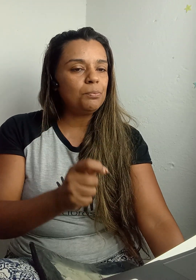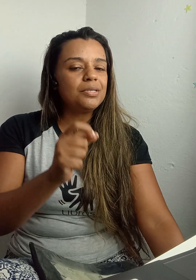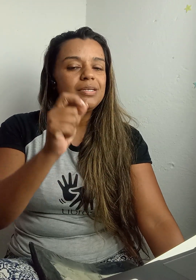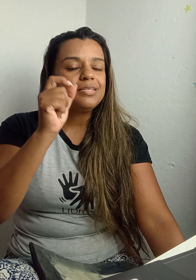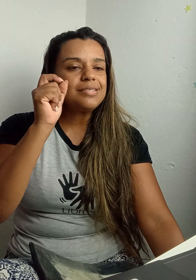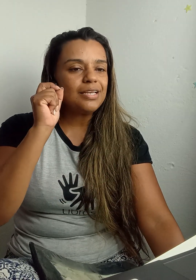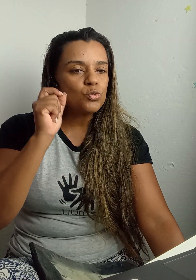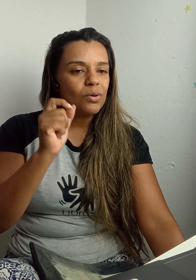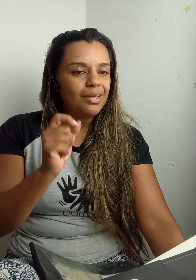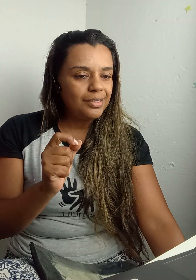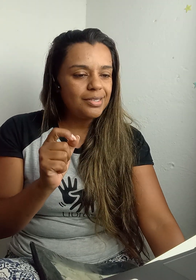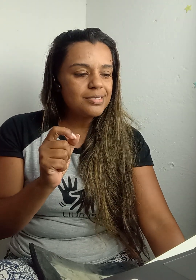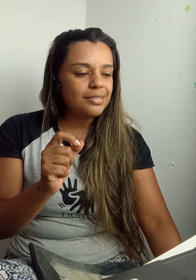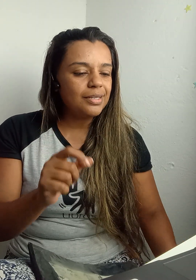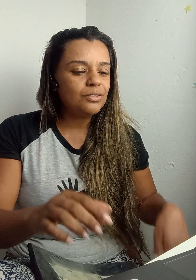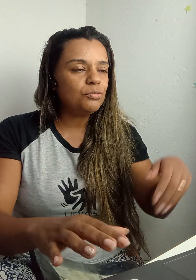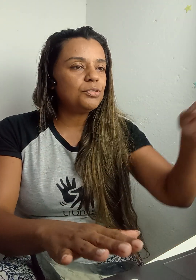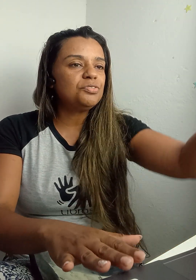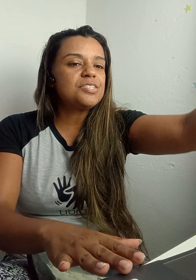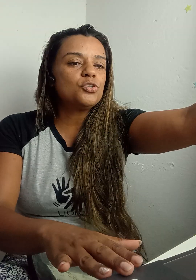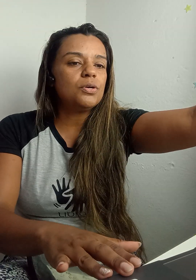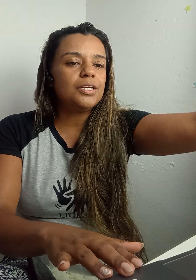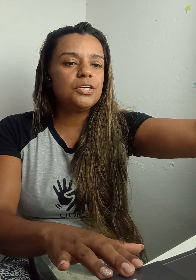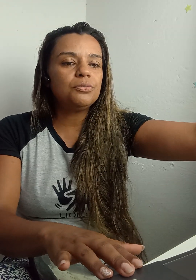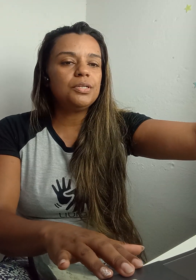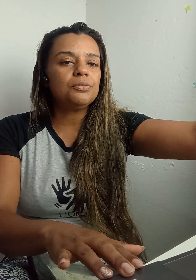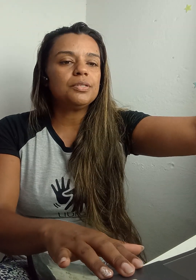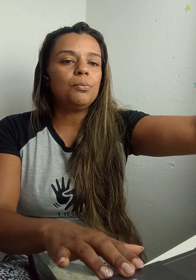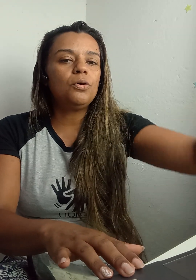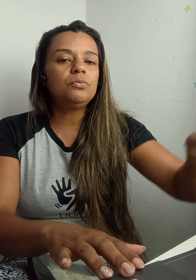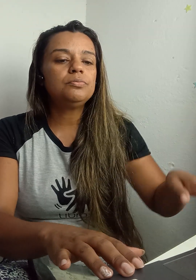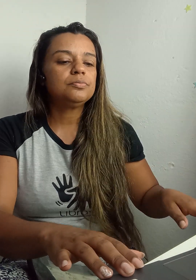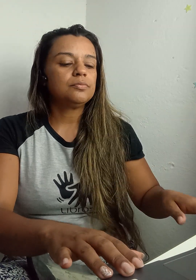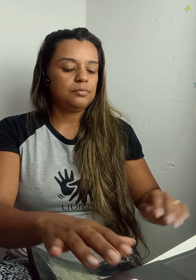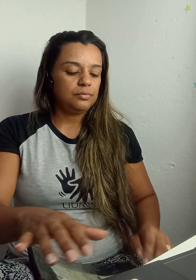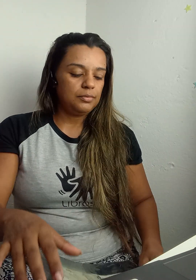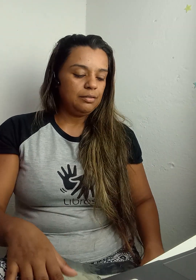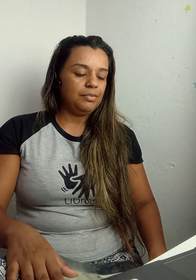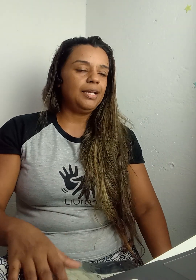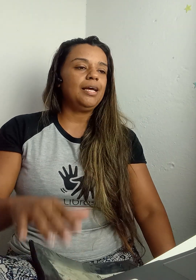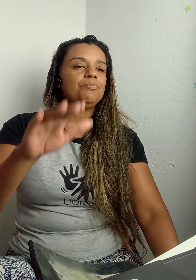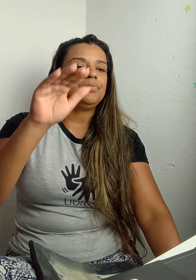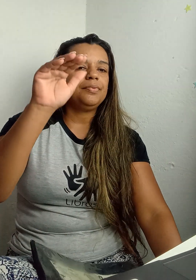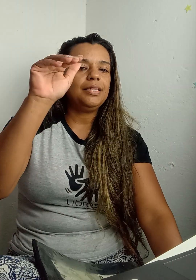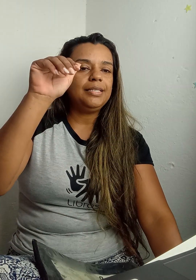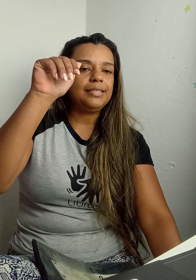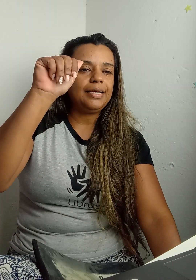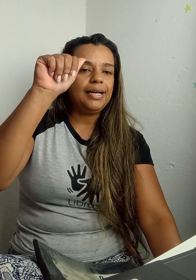limpa, sinais com clareza, tá? Não vamos fazer de qualquer jeito, não, tá bom? Vai lá. Letra